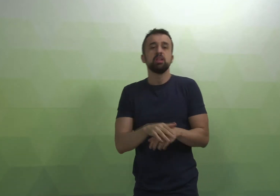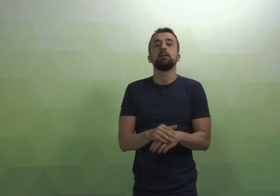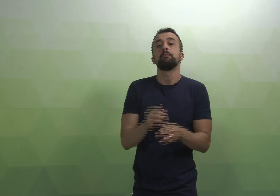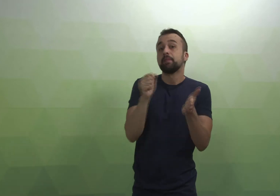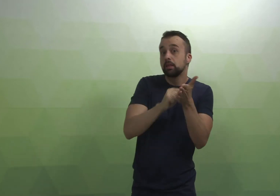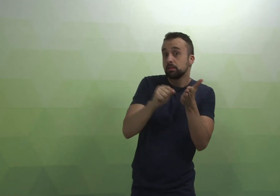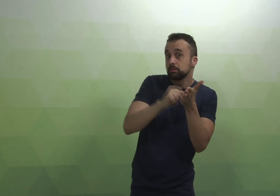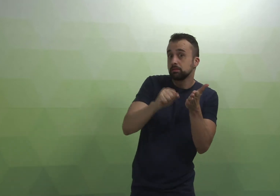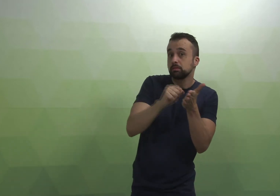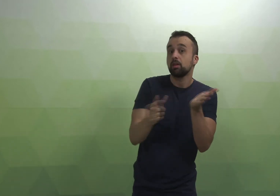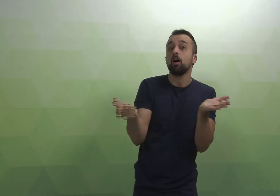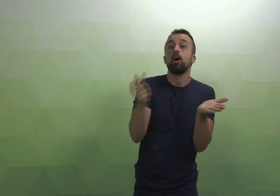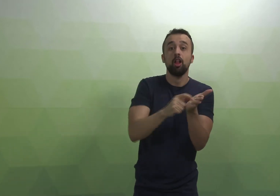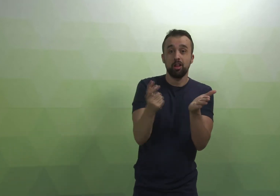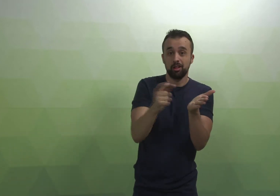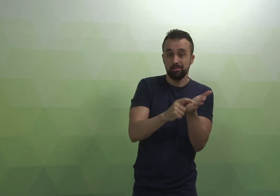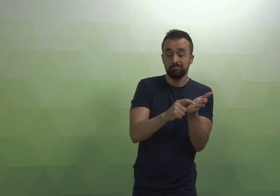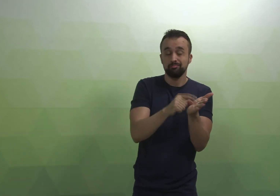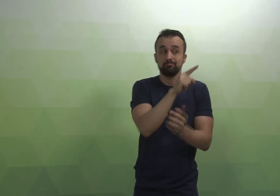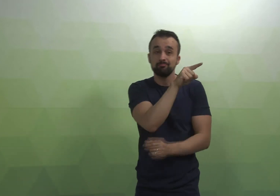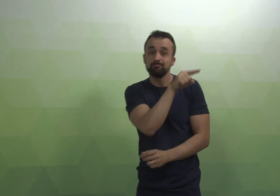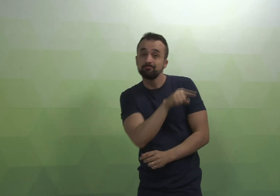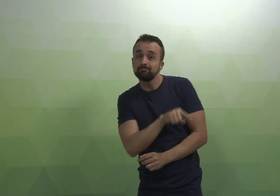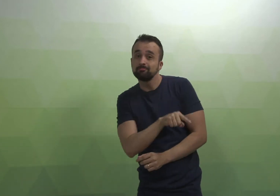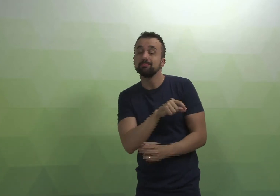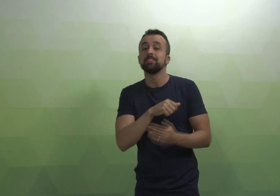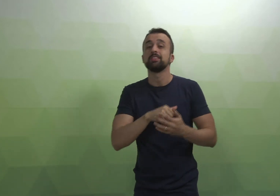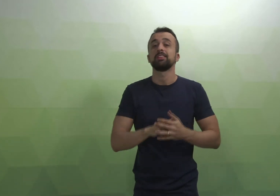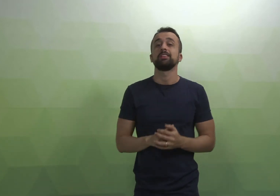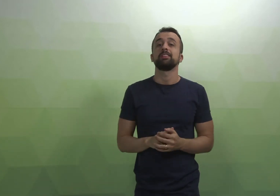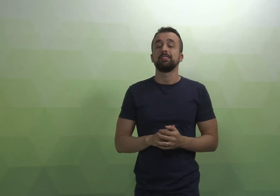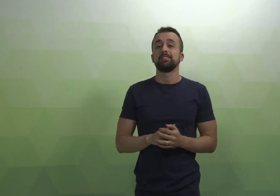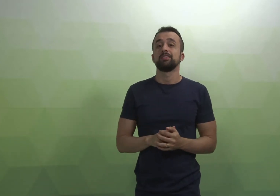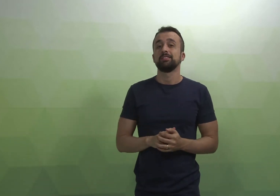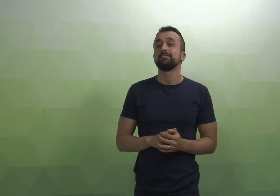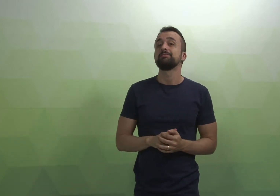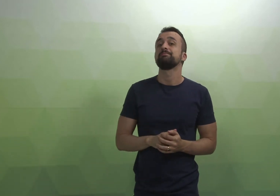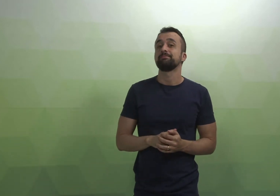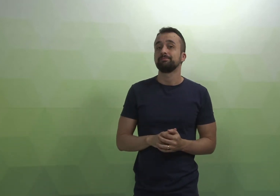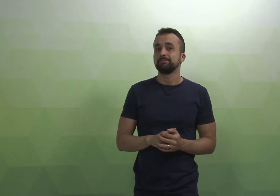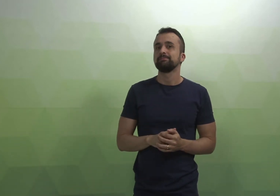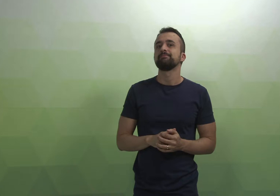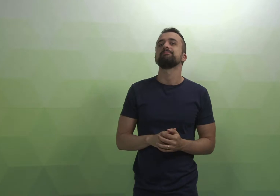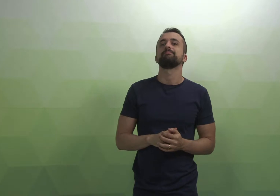Em casa, de forma particular, pratiquem, escrevam essas glosas